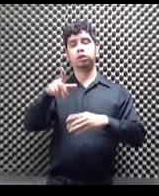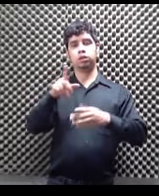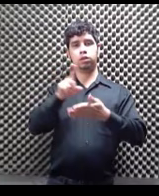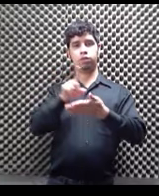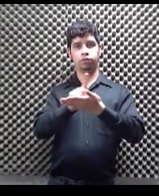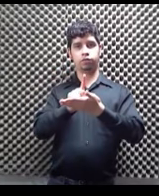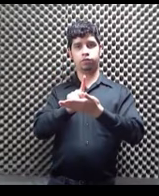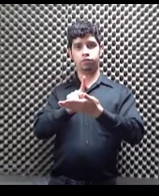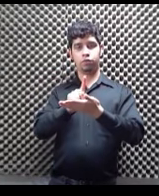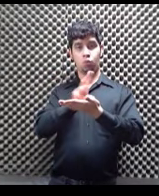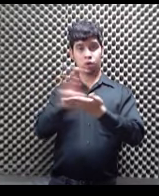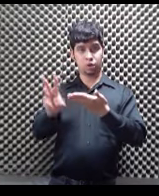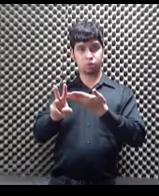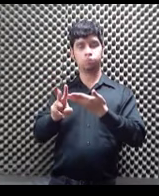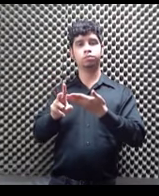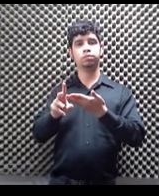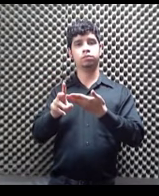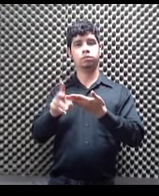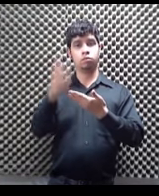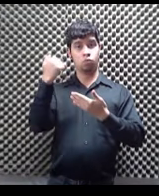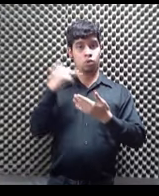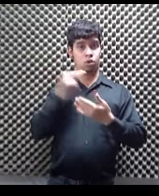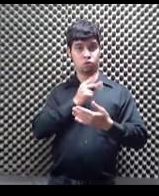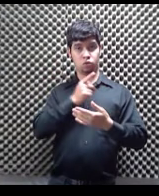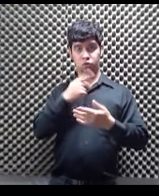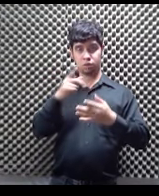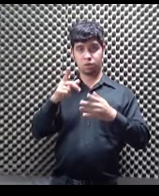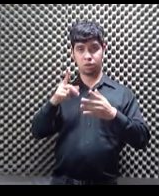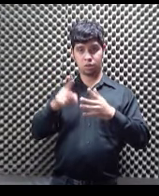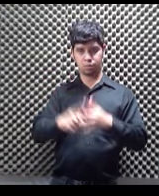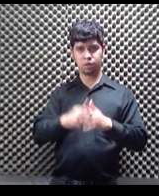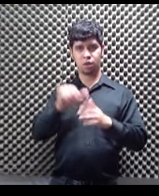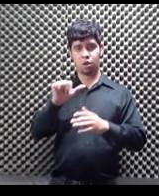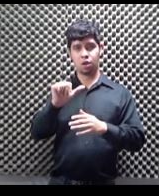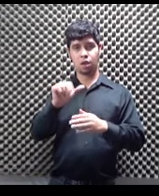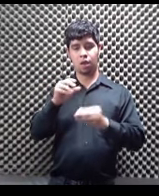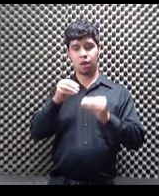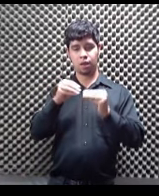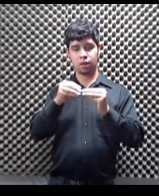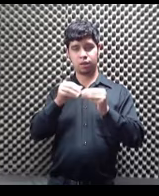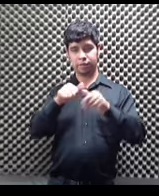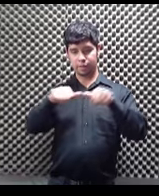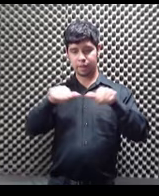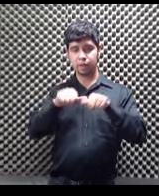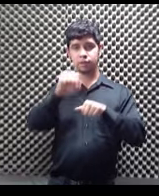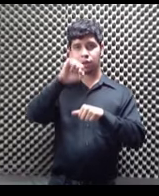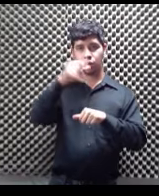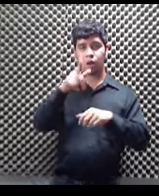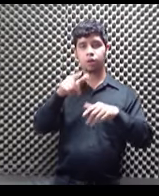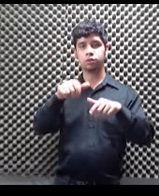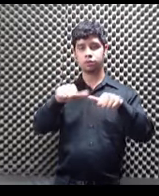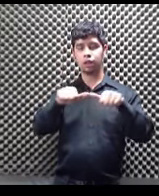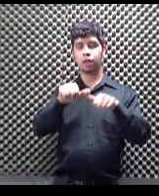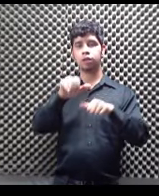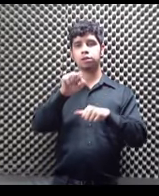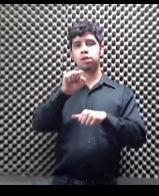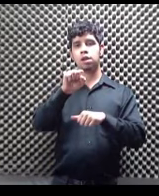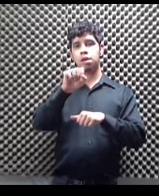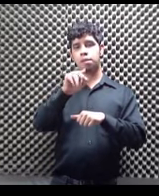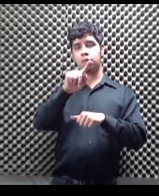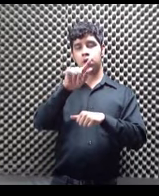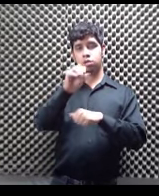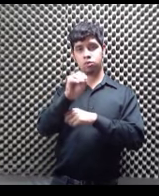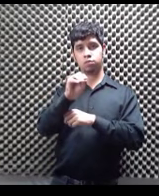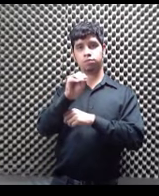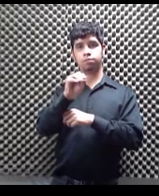viernes pasado, porque el festival no solo se circunscribe a San Juan, a las salas del metro, sino que